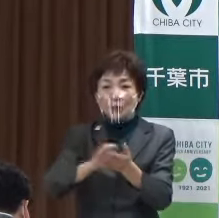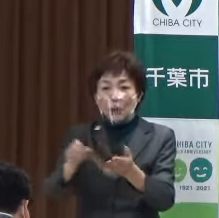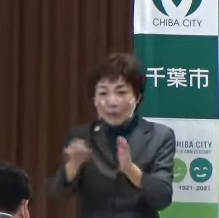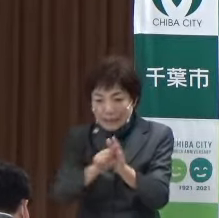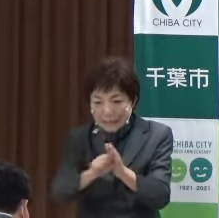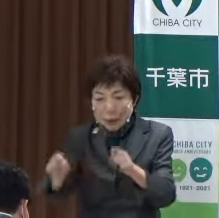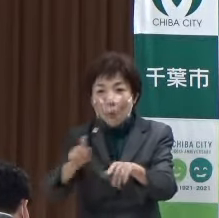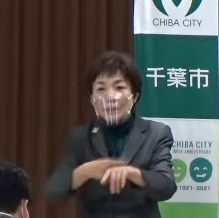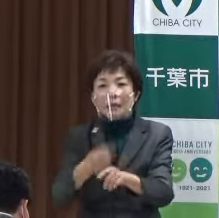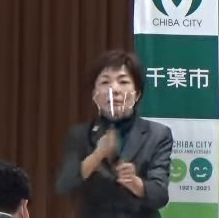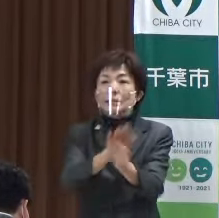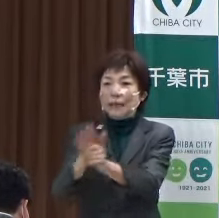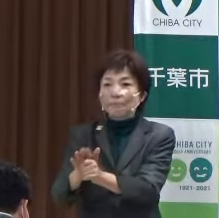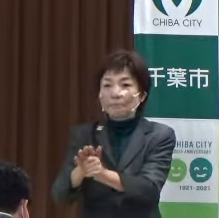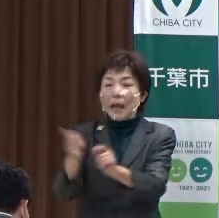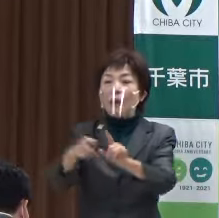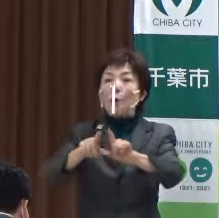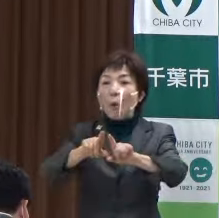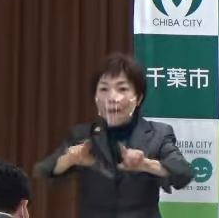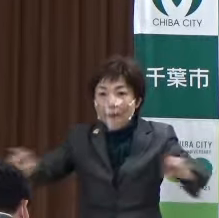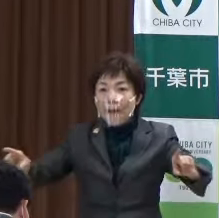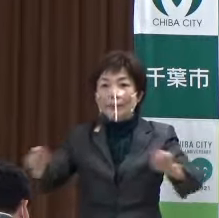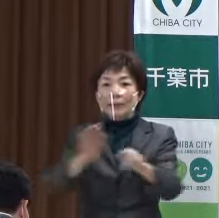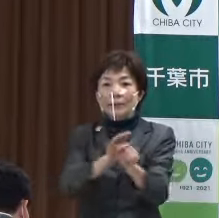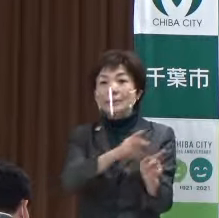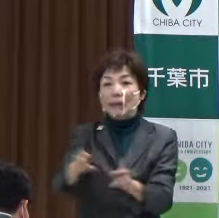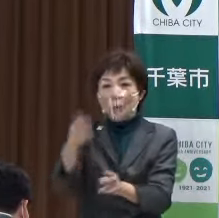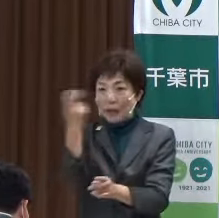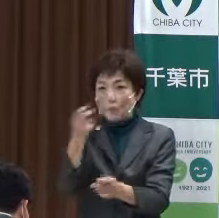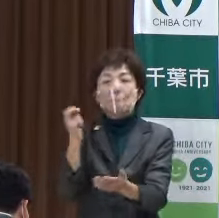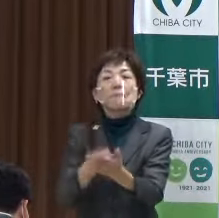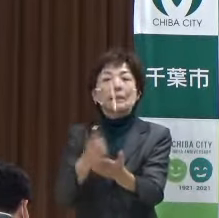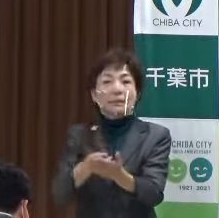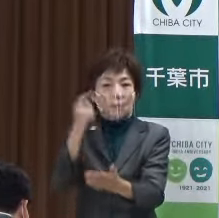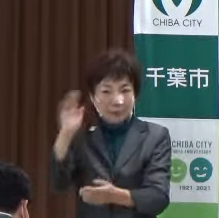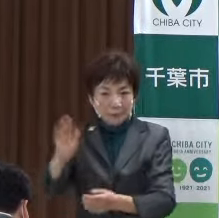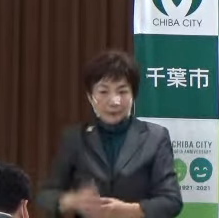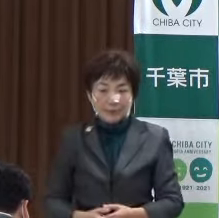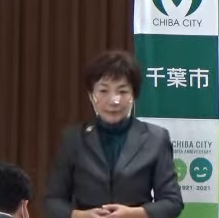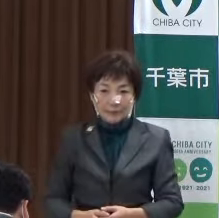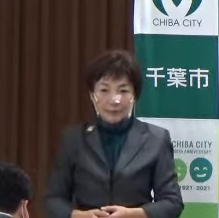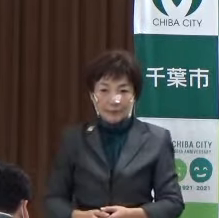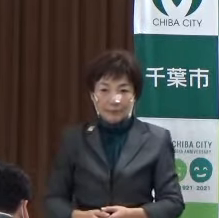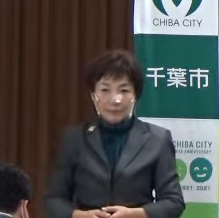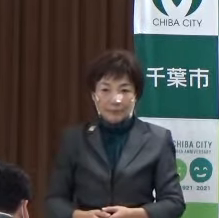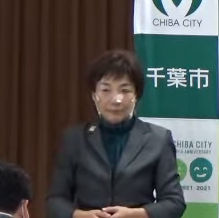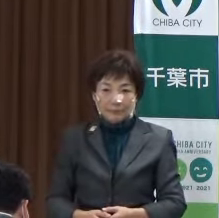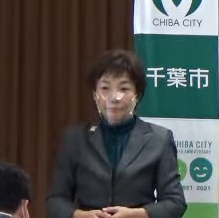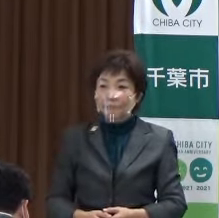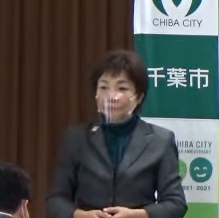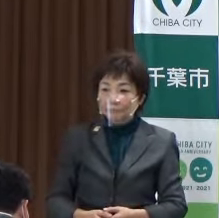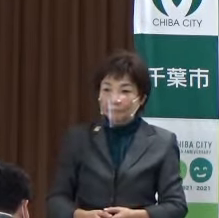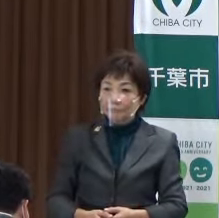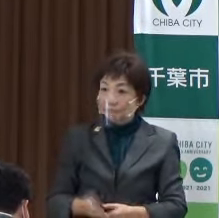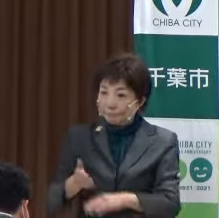性のある支援、施行平な支援制度として、検討されていくかというふうに思います。 ありがとうござい